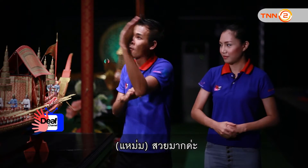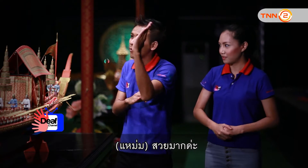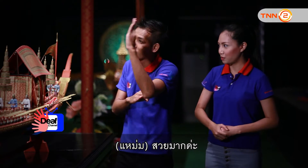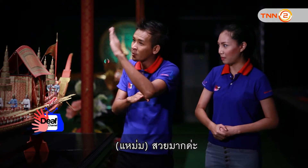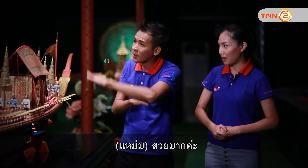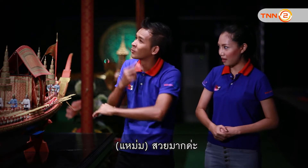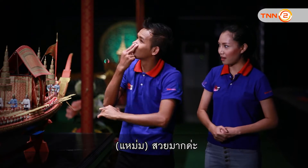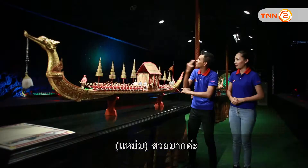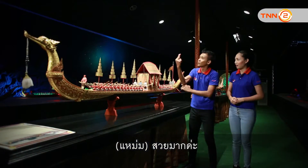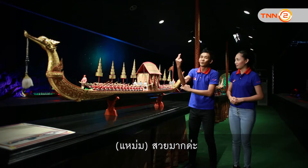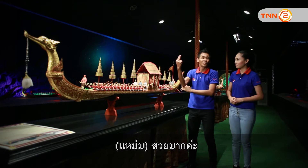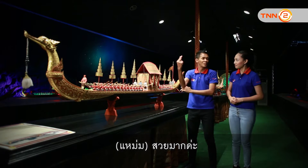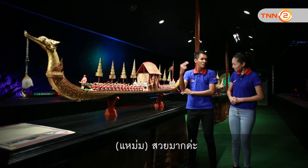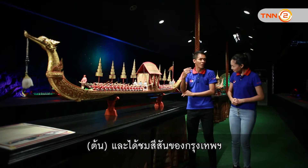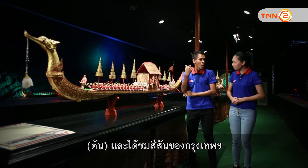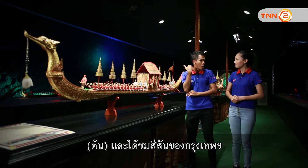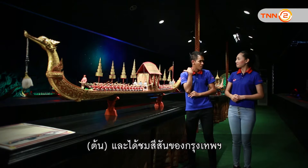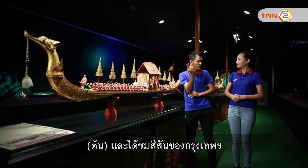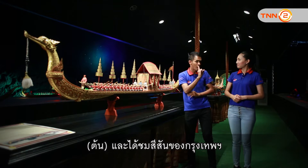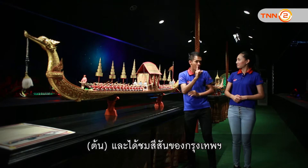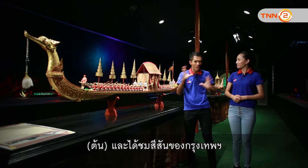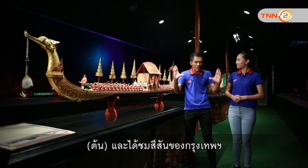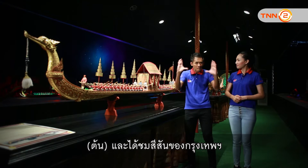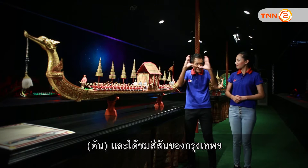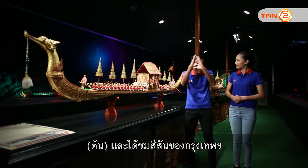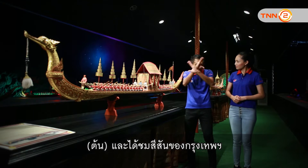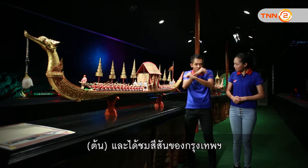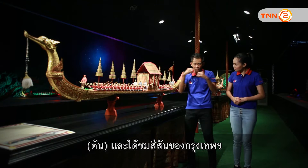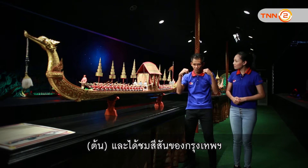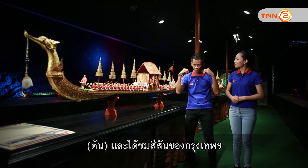สวยมากค่ะ และได้ชมสีสันของกรุงเท